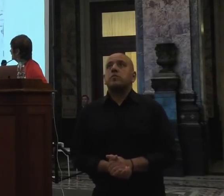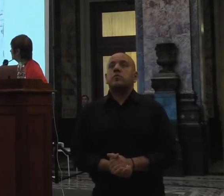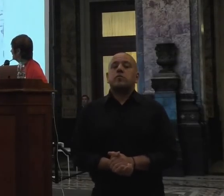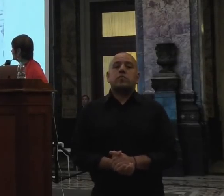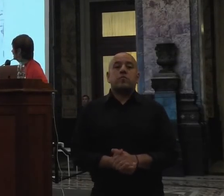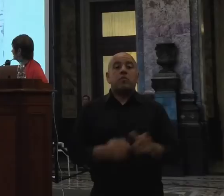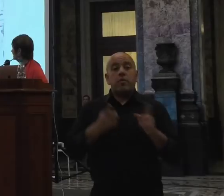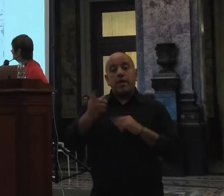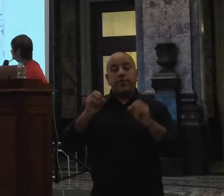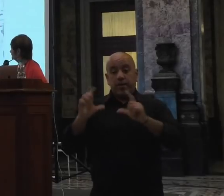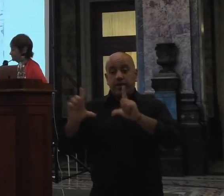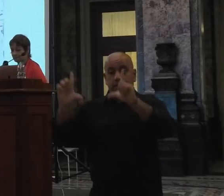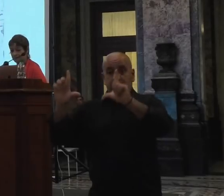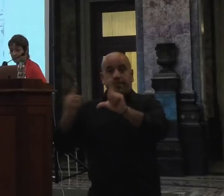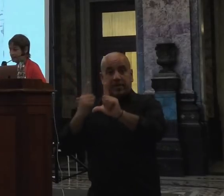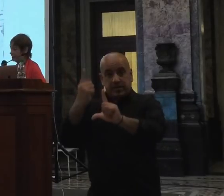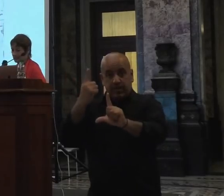Esta fue la imagen original